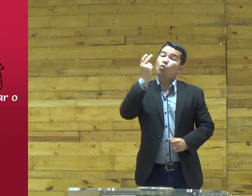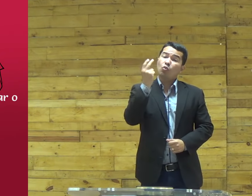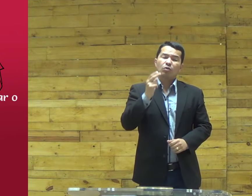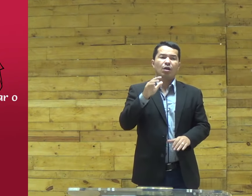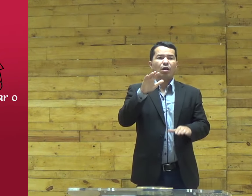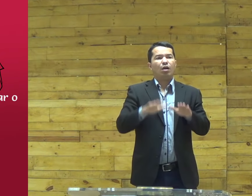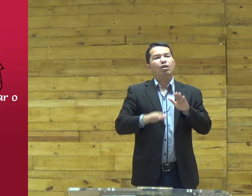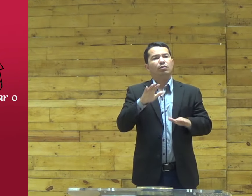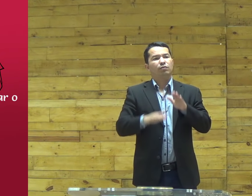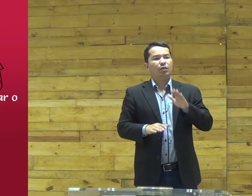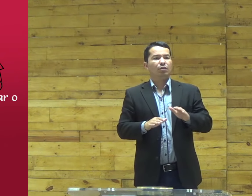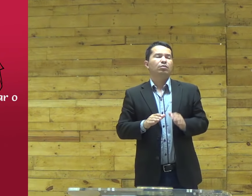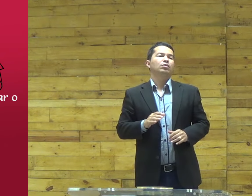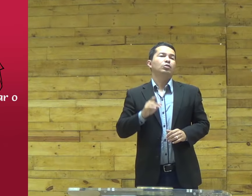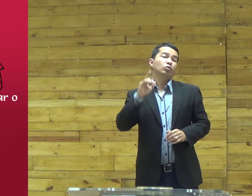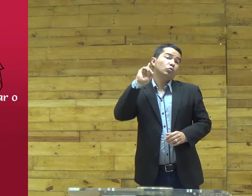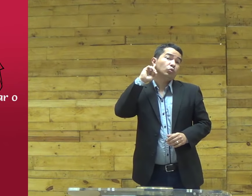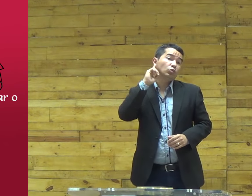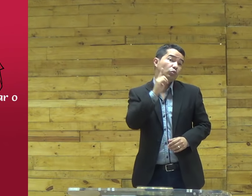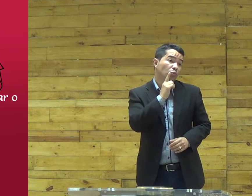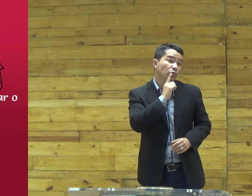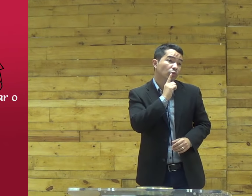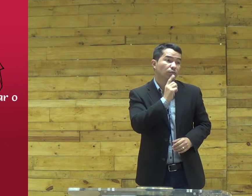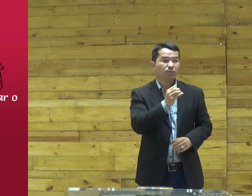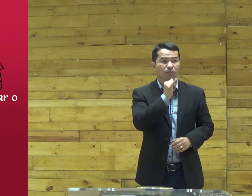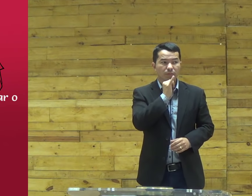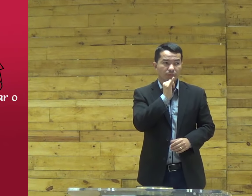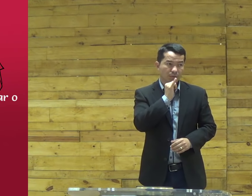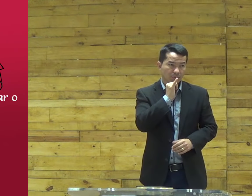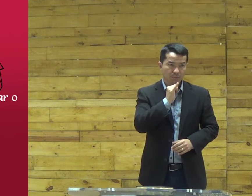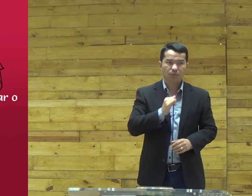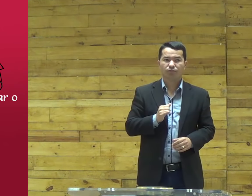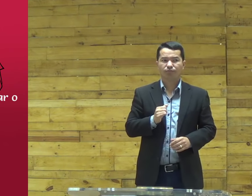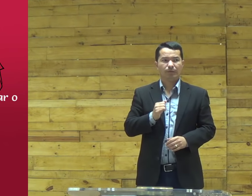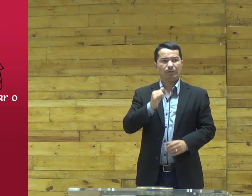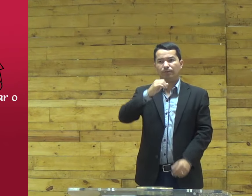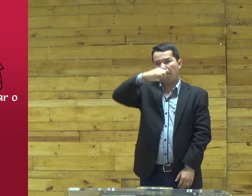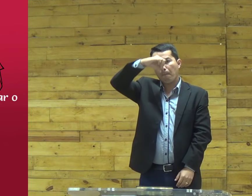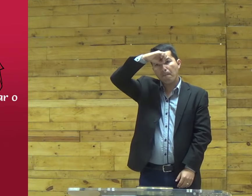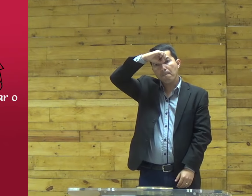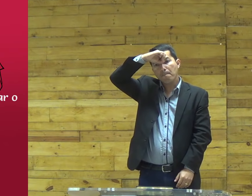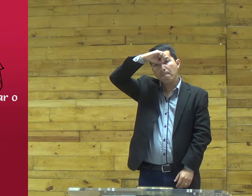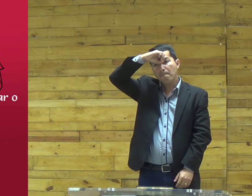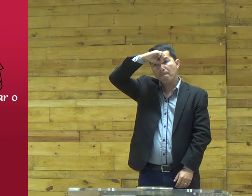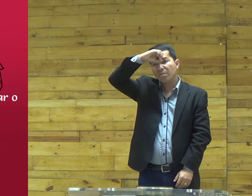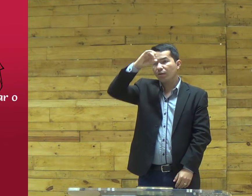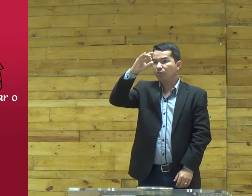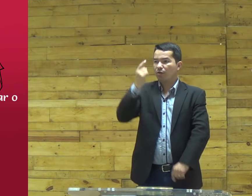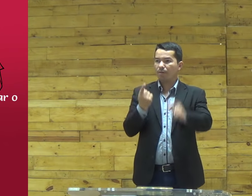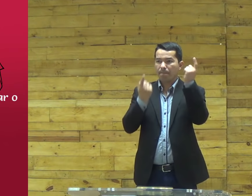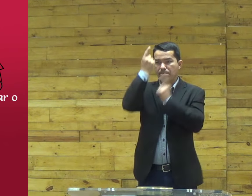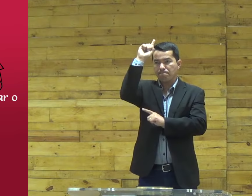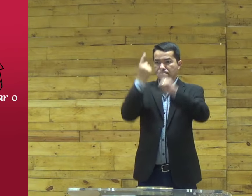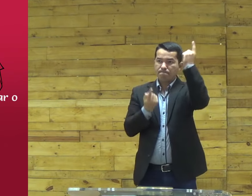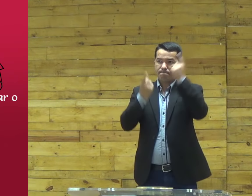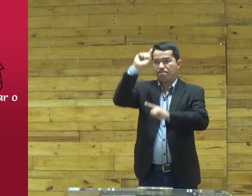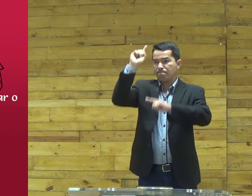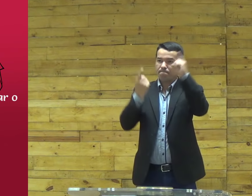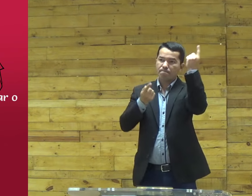respeito. Ou às vezes o, por exemplo, o